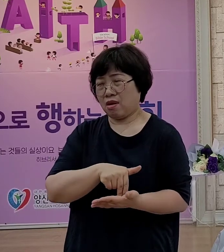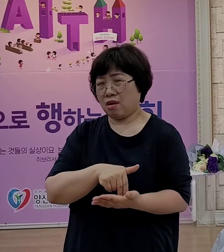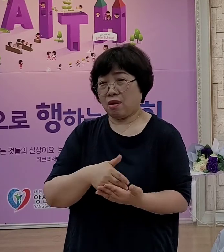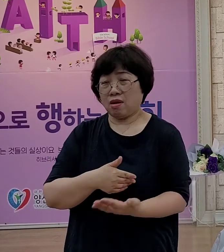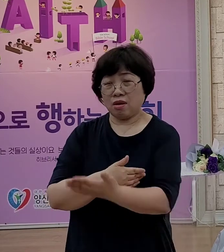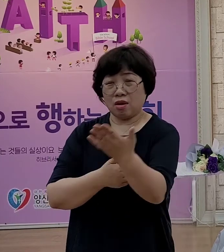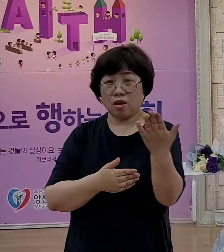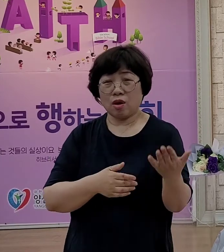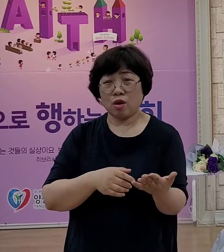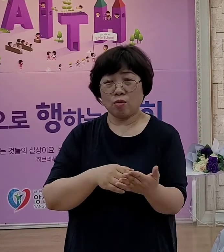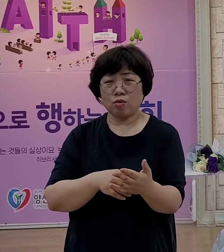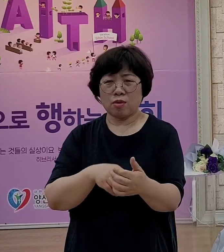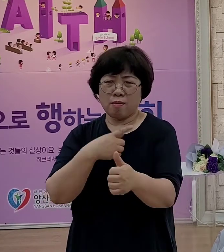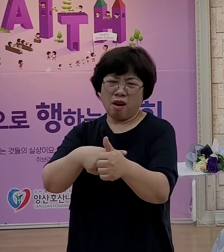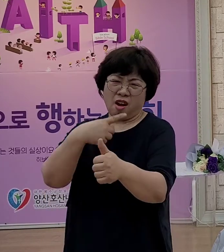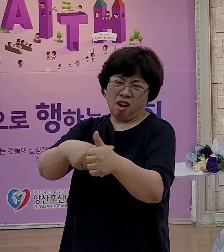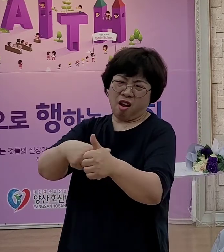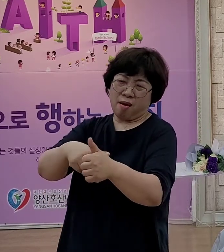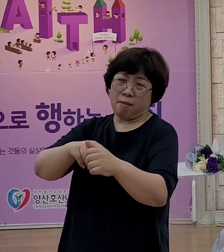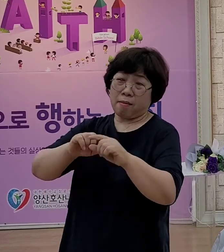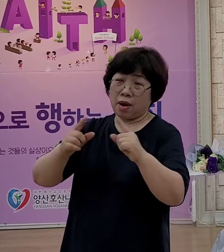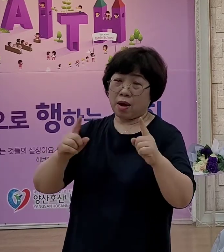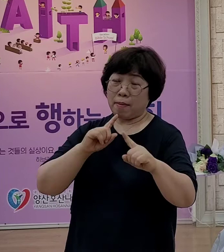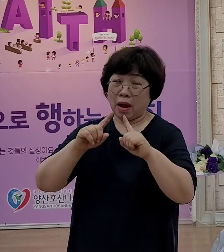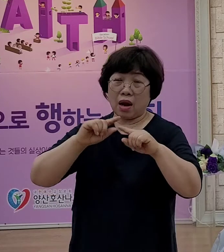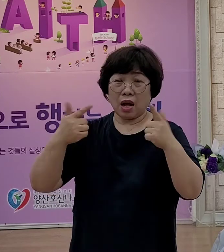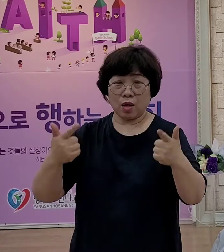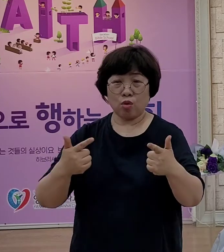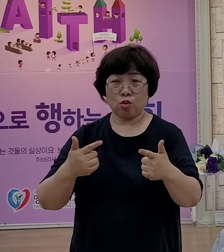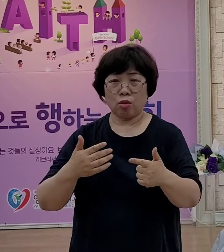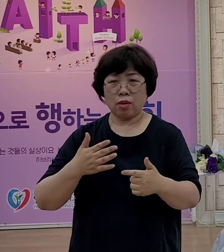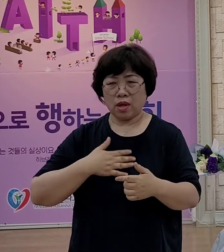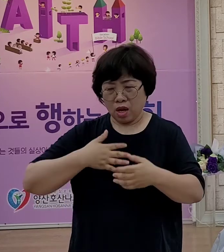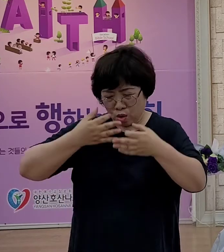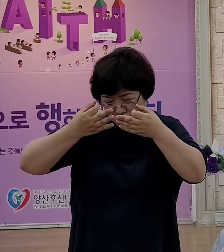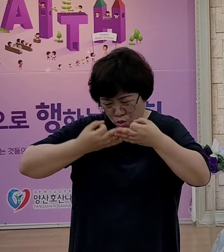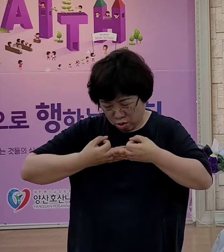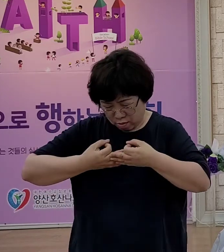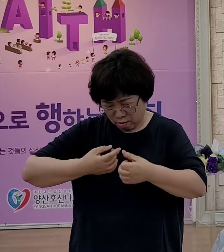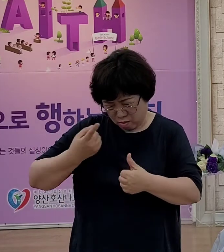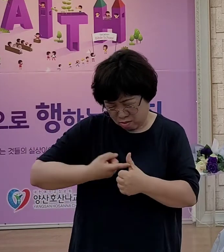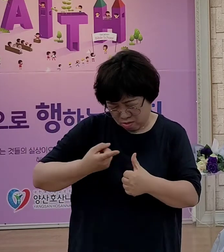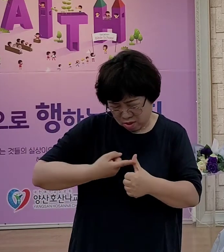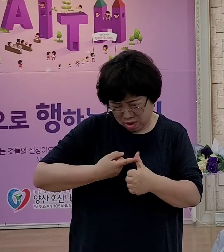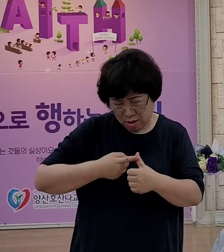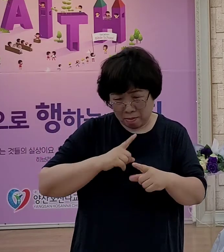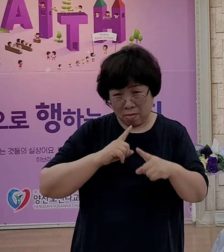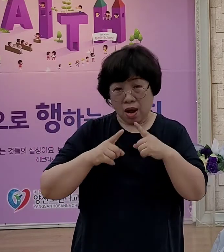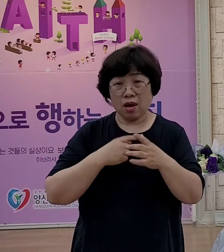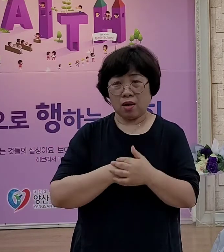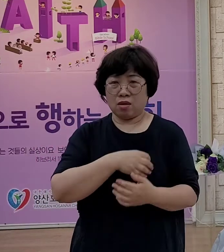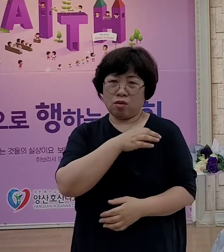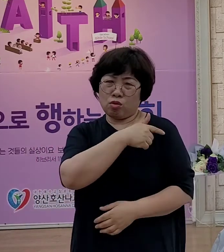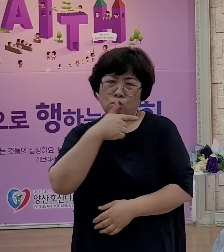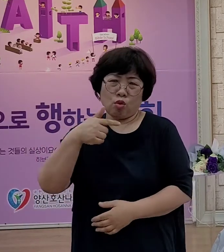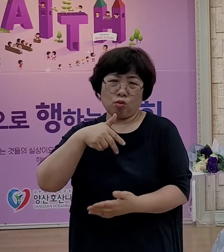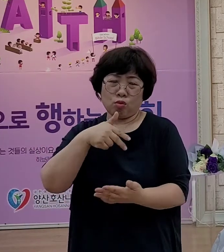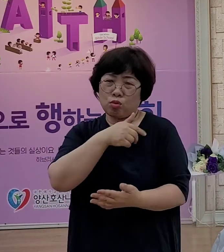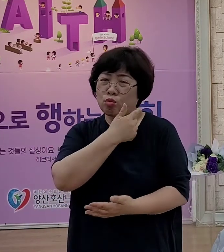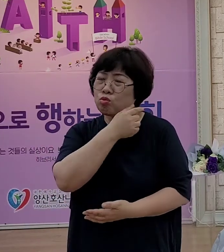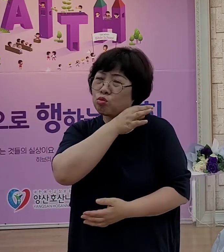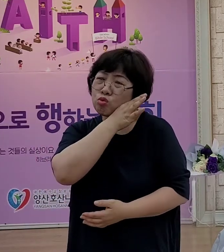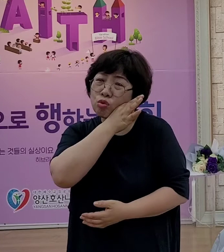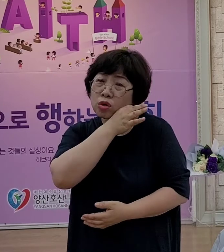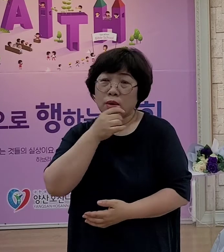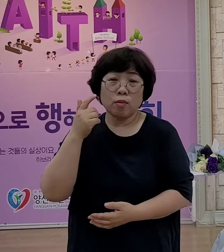여러분들에게 책망하고자 할 말이 아니라 이게 오늘 저에게 주신 책망의 메시지고 얼마나 부끄러운지 정말